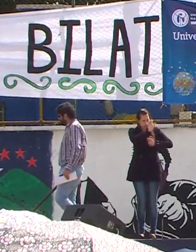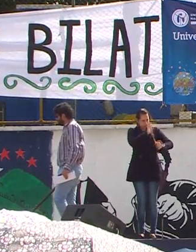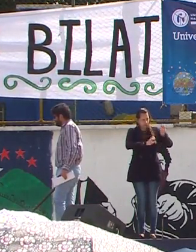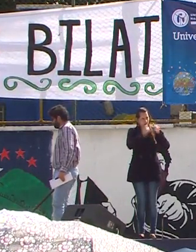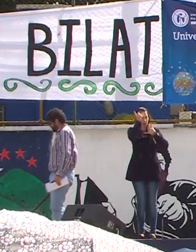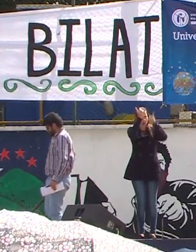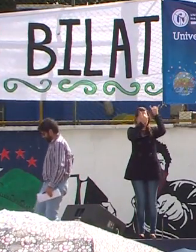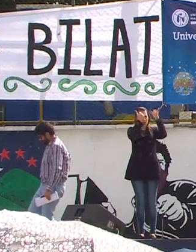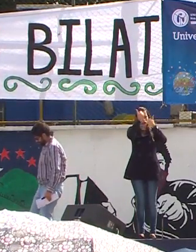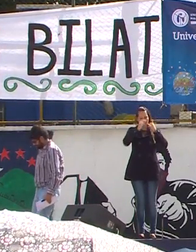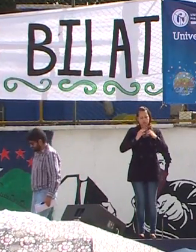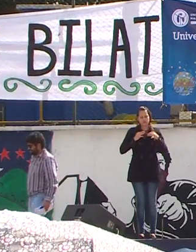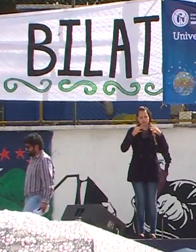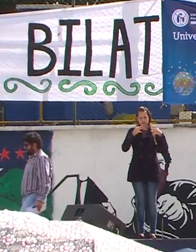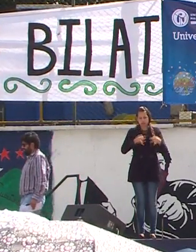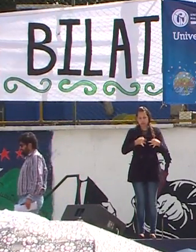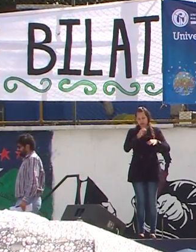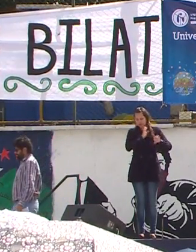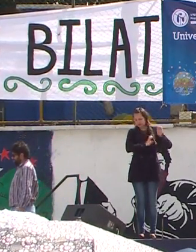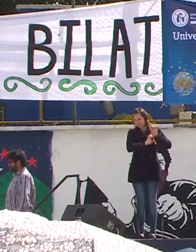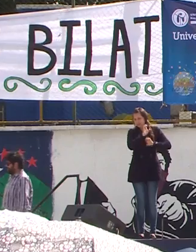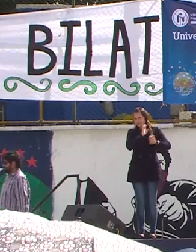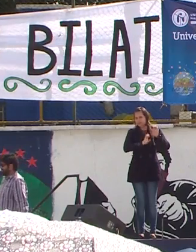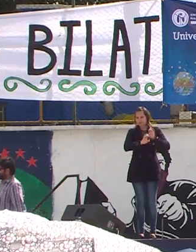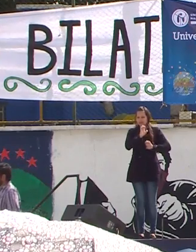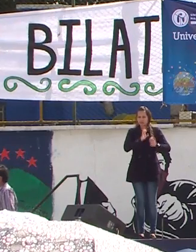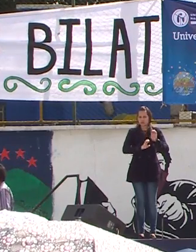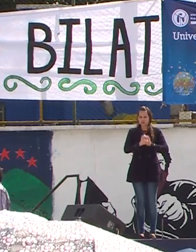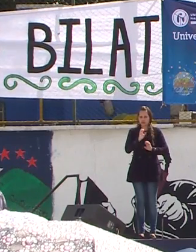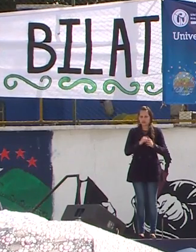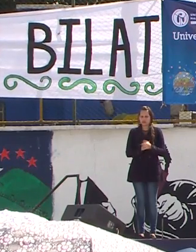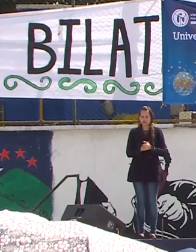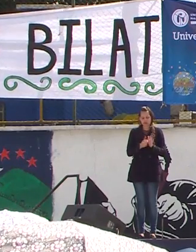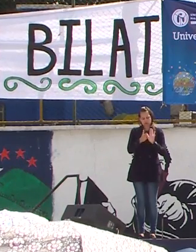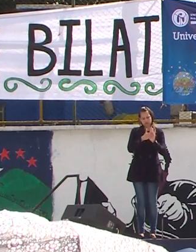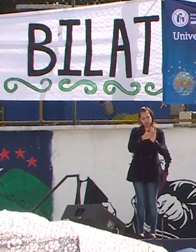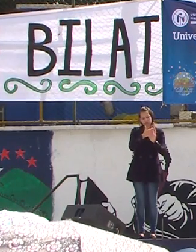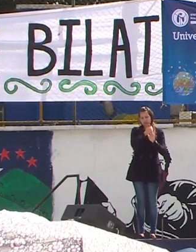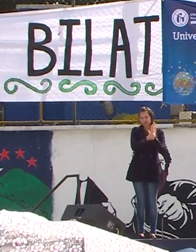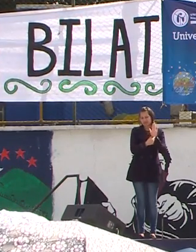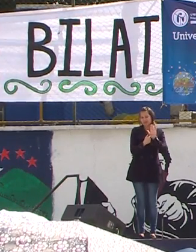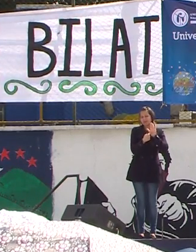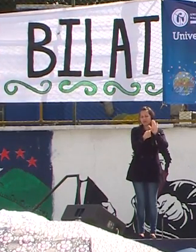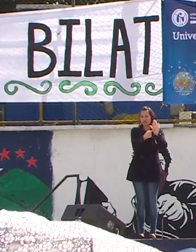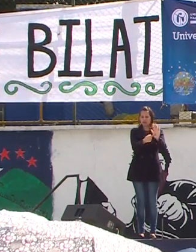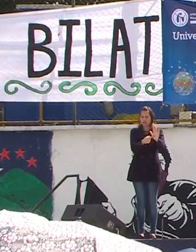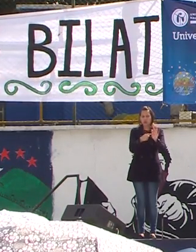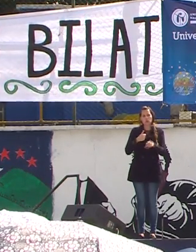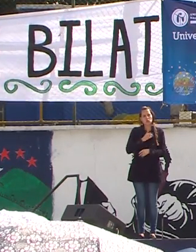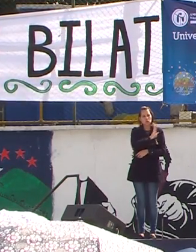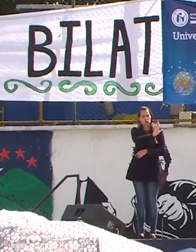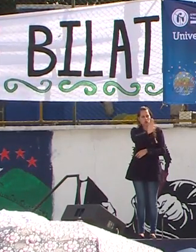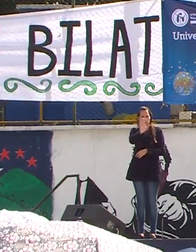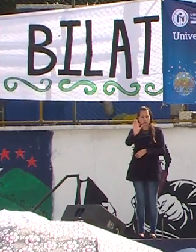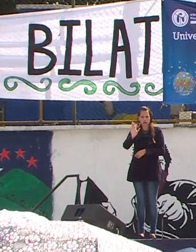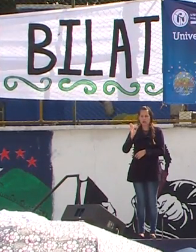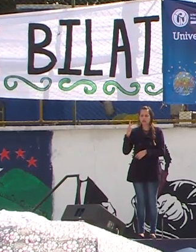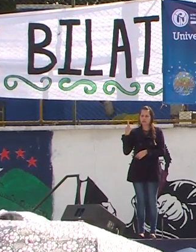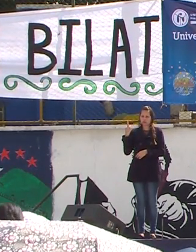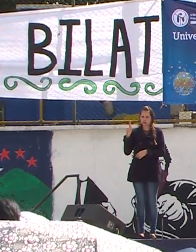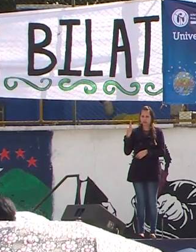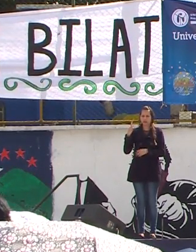con honestidad, con ingenio y con hechos. Ustedes son testigo de